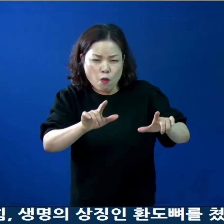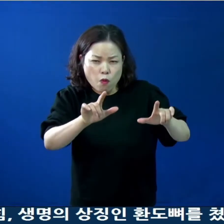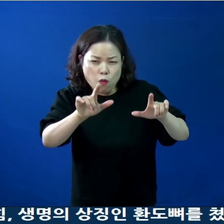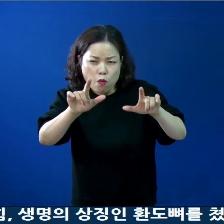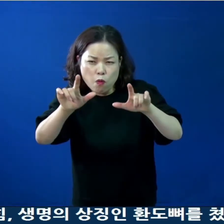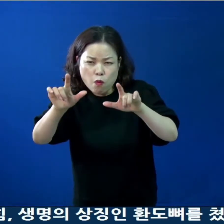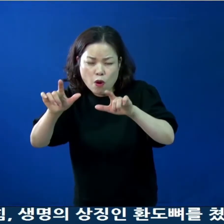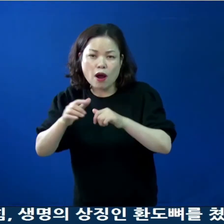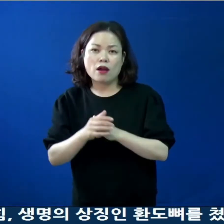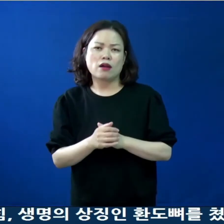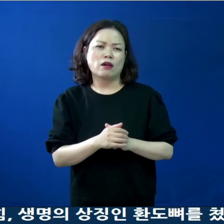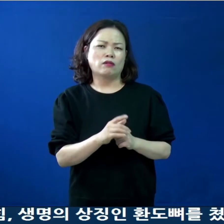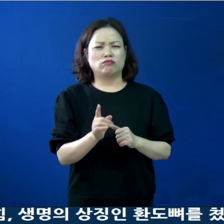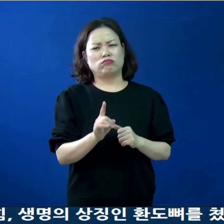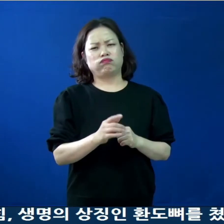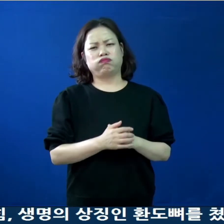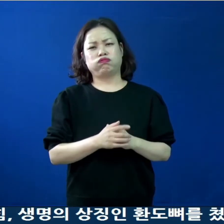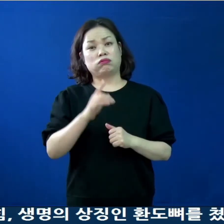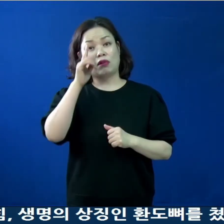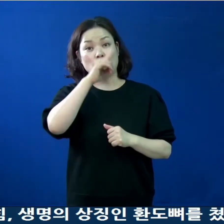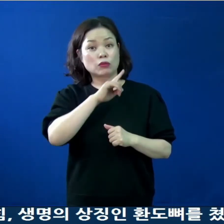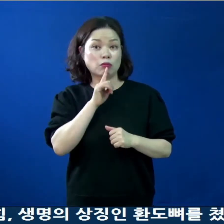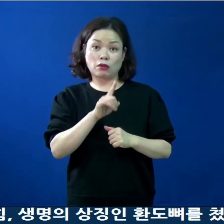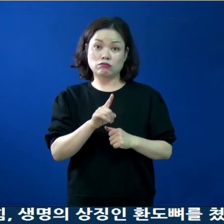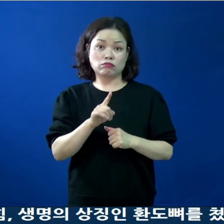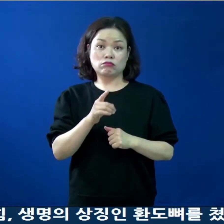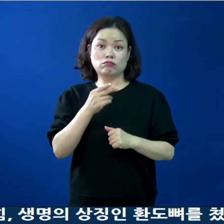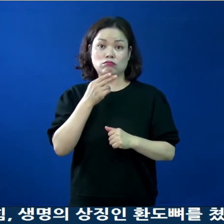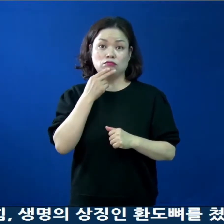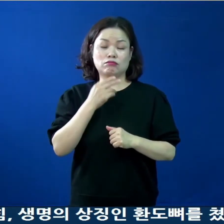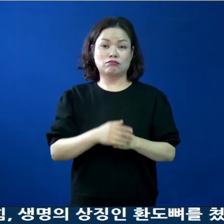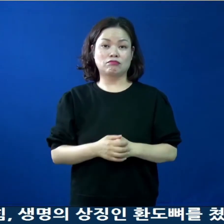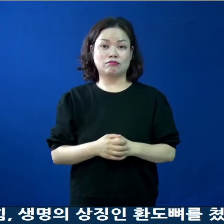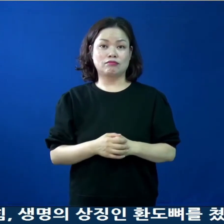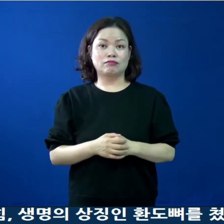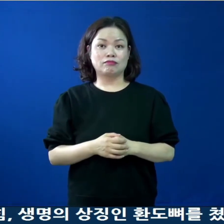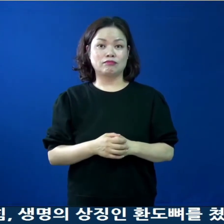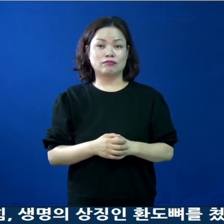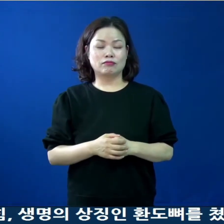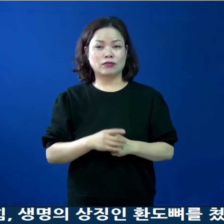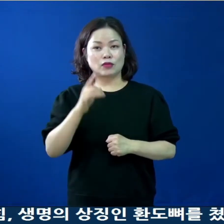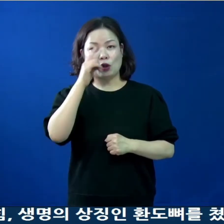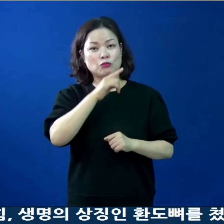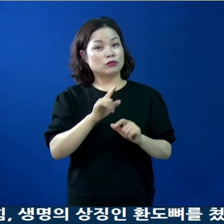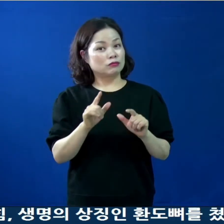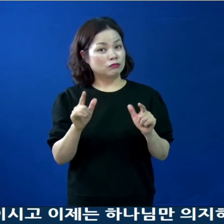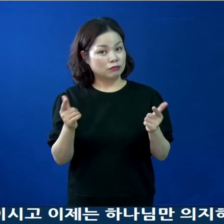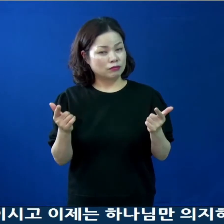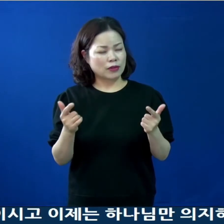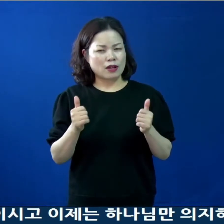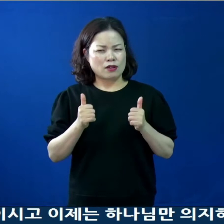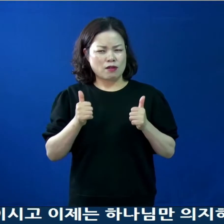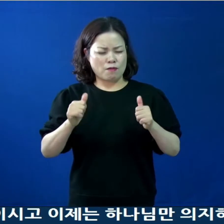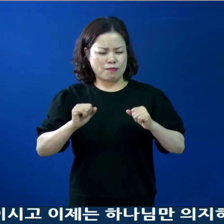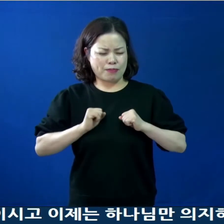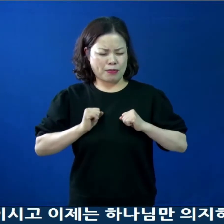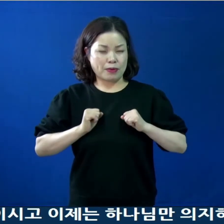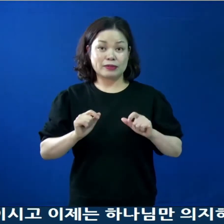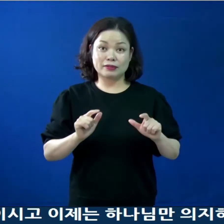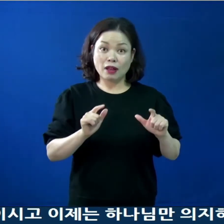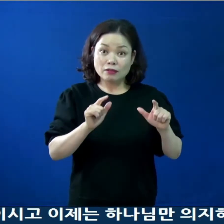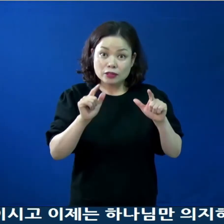그것, 어쩌면 그게 나쁘다고 말할 수는 없을 것 같습니다. 어쩌면 참 나쁜 건 아니죠. 참 열심히 살아보려고 하는